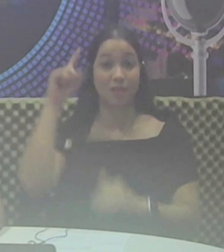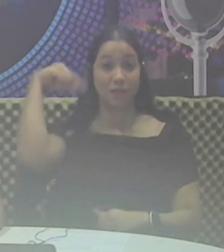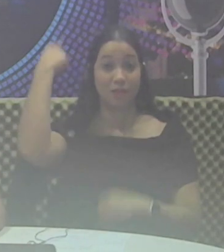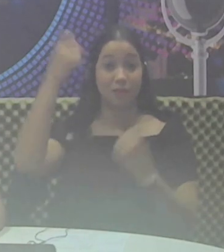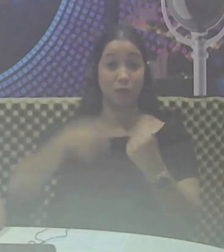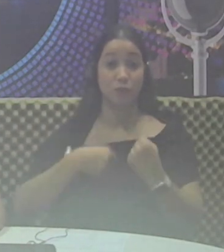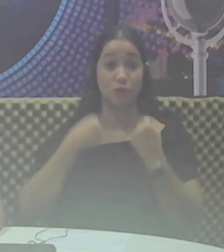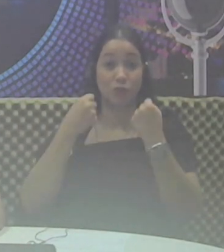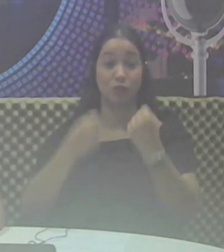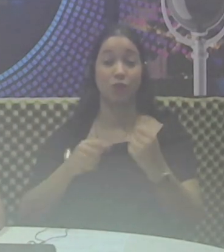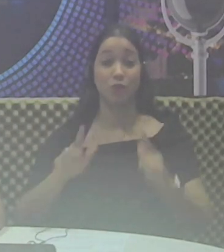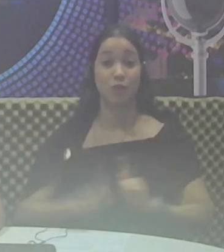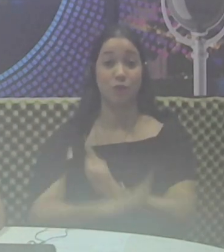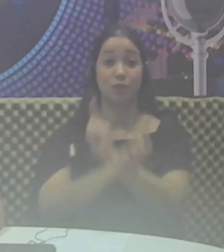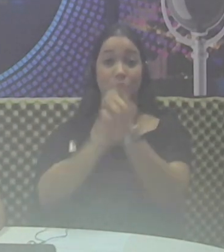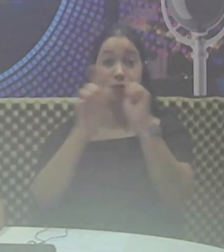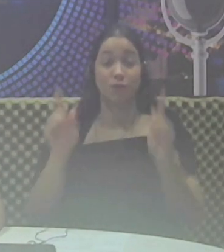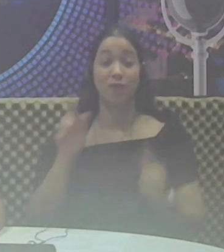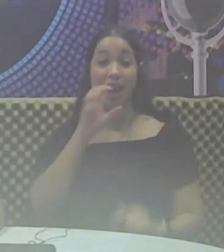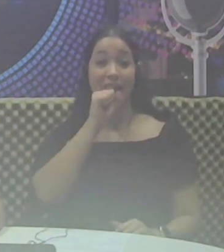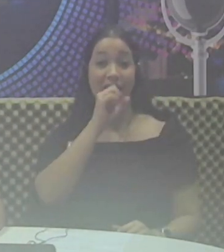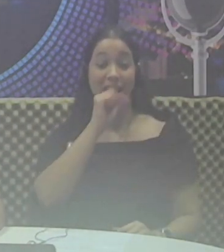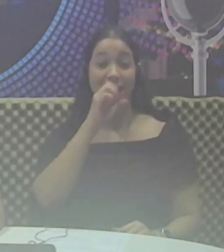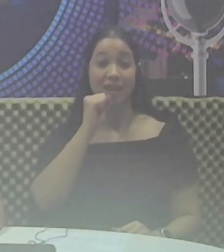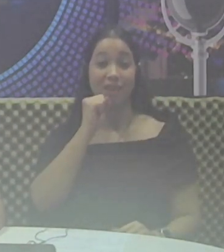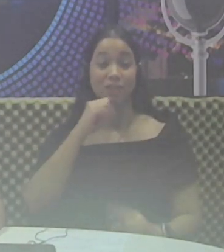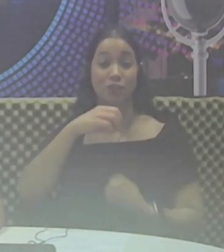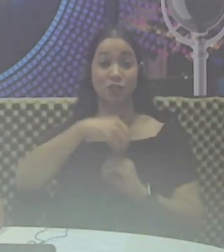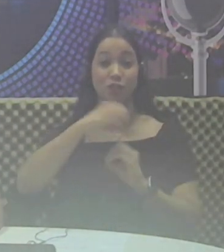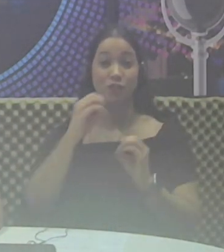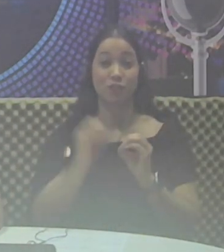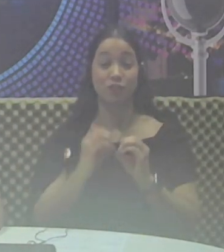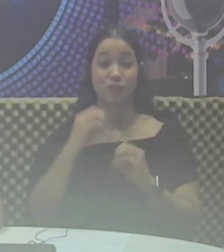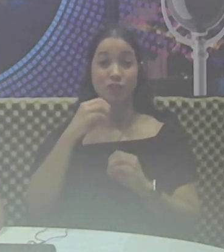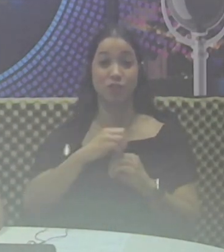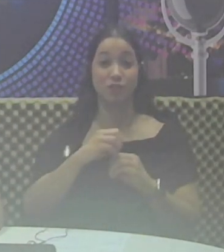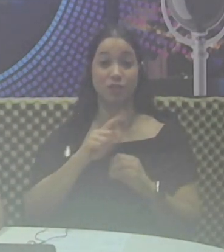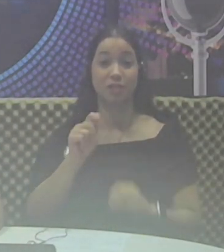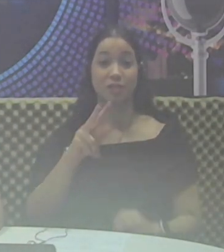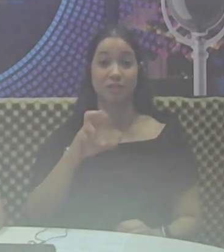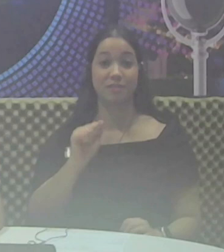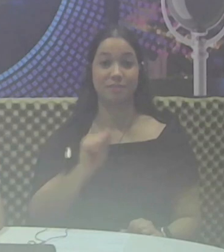Jorge, Glória, Laranjeiras, Shopping Parque e Gávea.